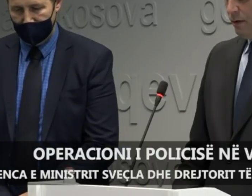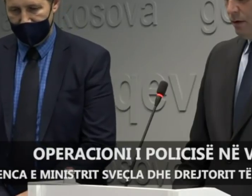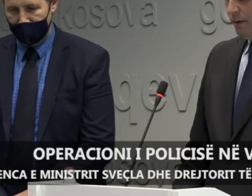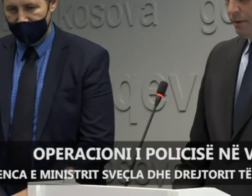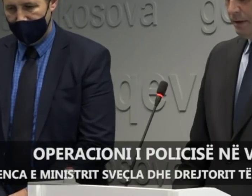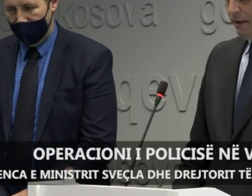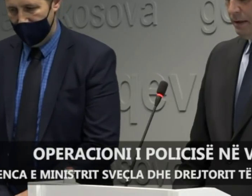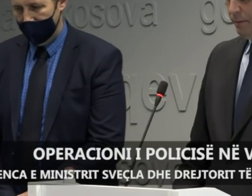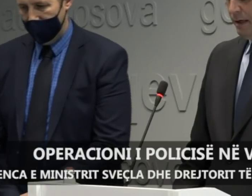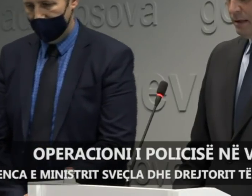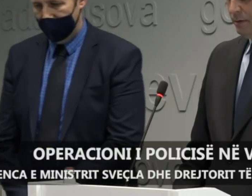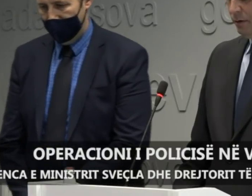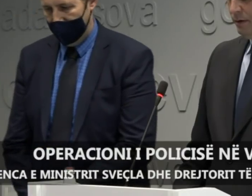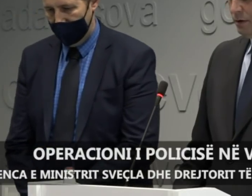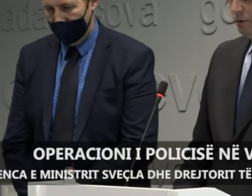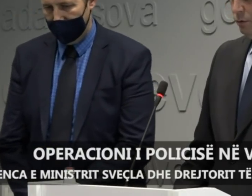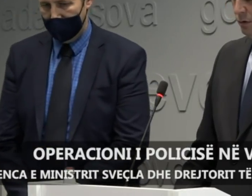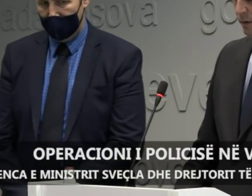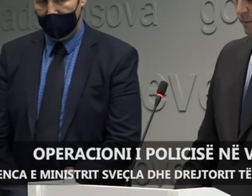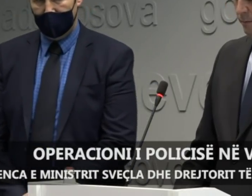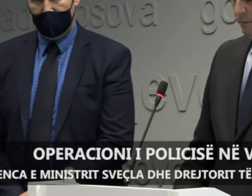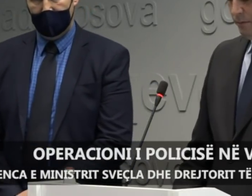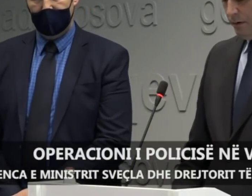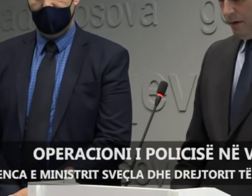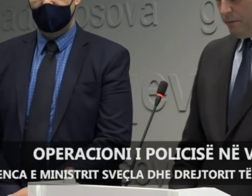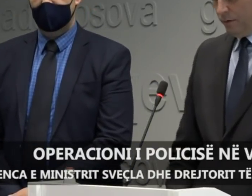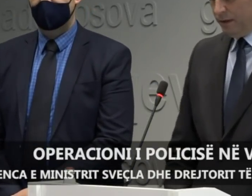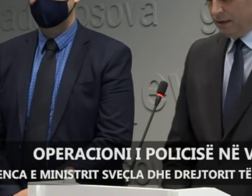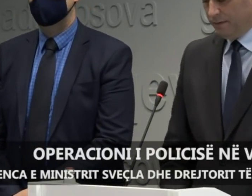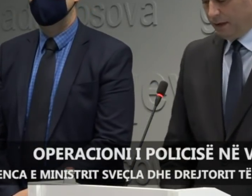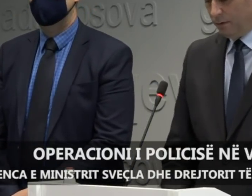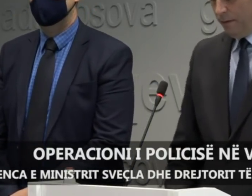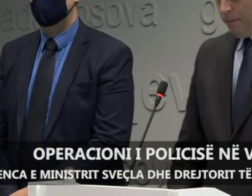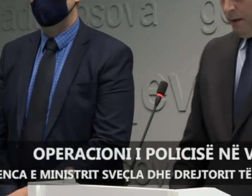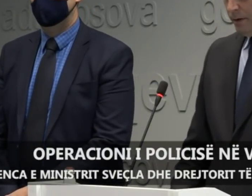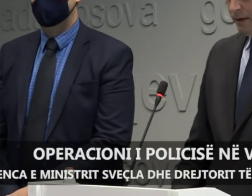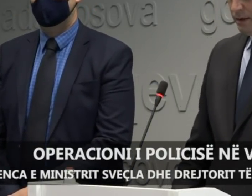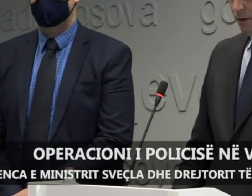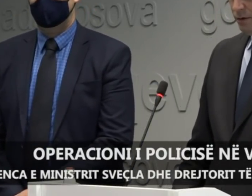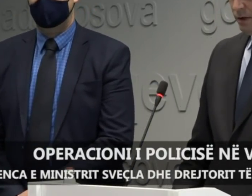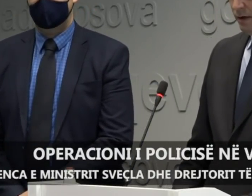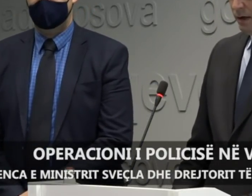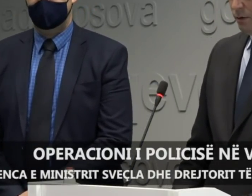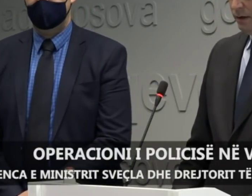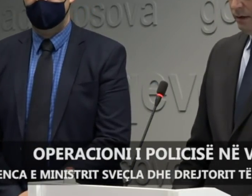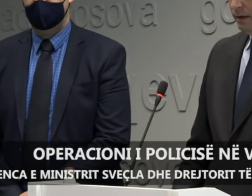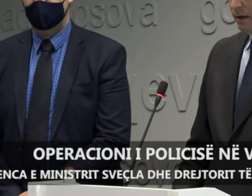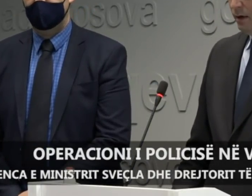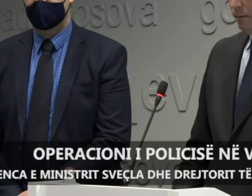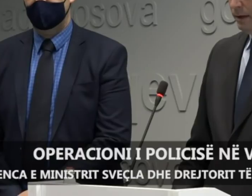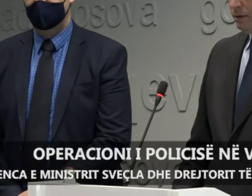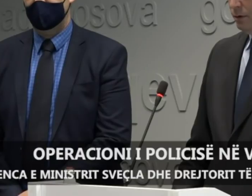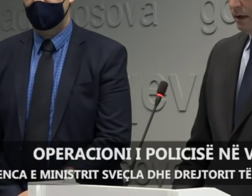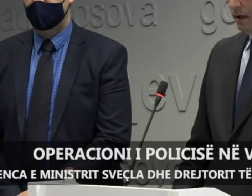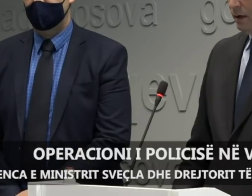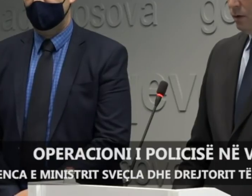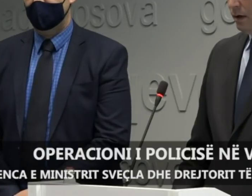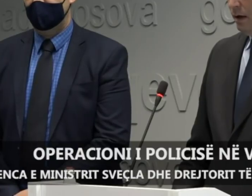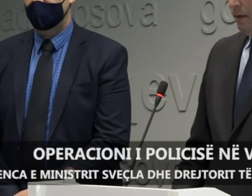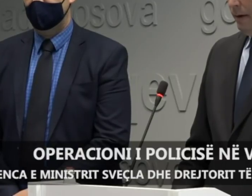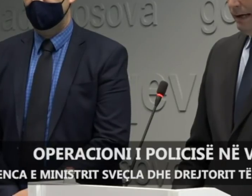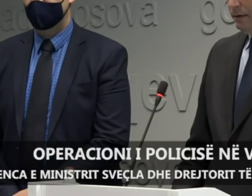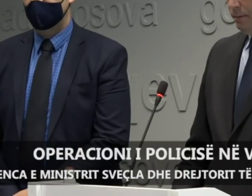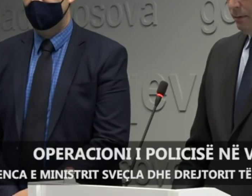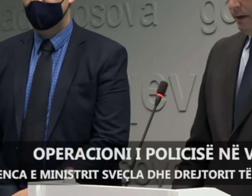realizuar në rajonin e Prishtinës, Pejës, Mitrovicës Jugut dhe Mitrovicës Veriut. Përderison, gjitha rajonet e tjera, operacioni ka